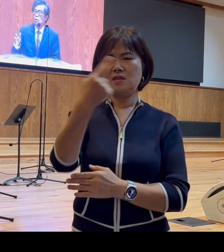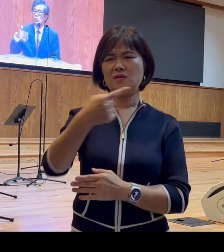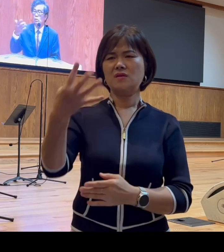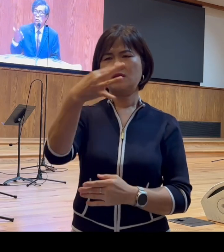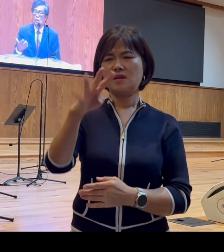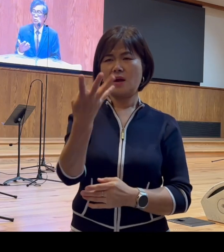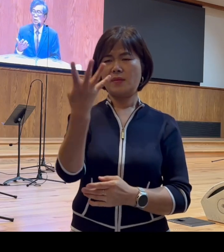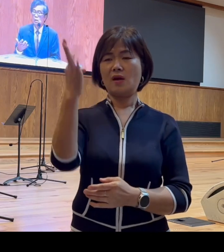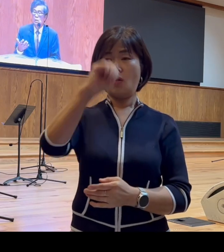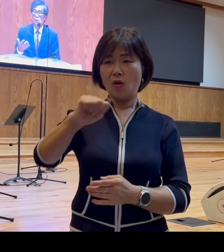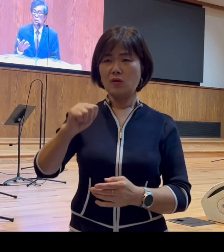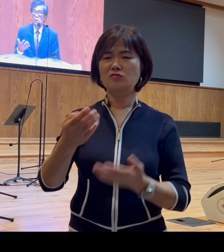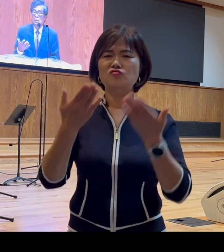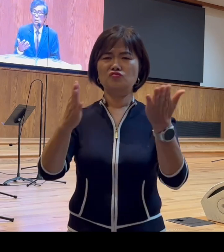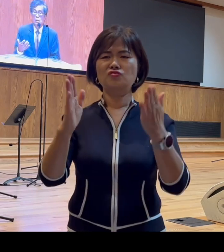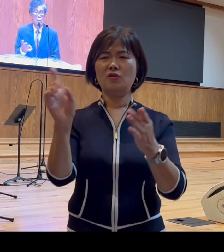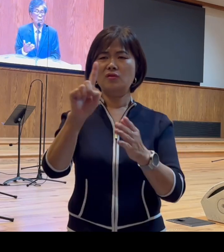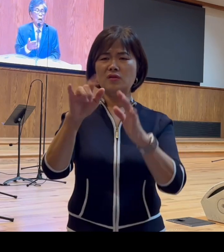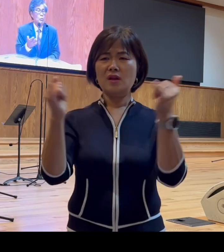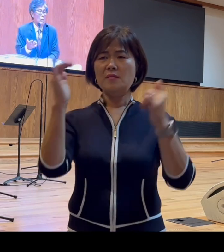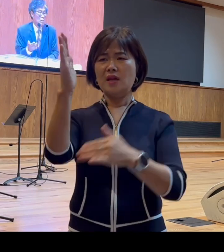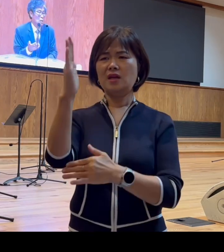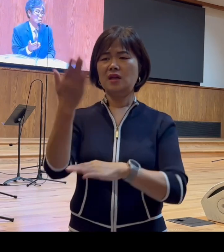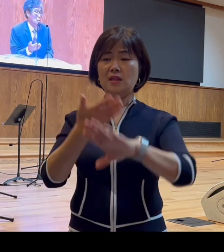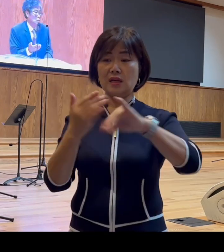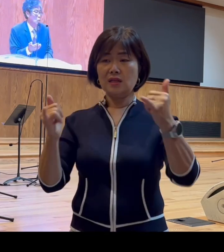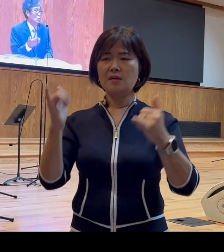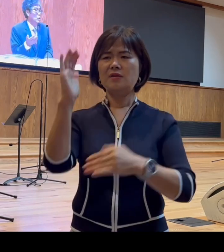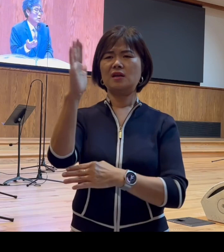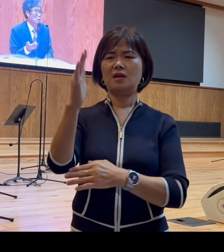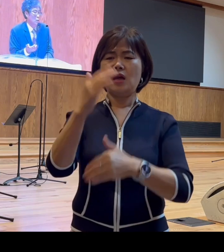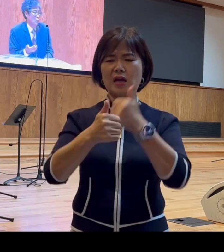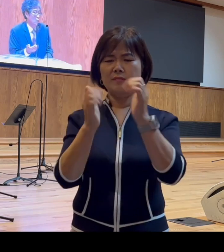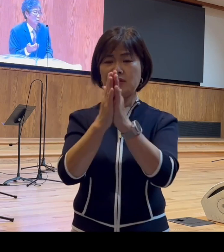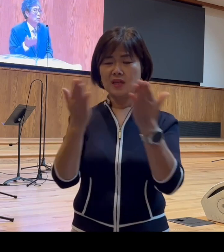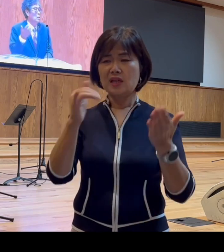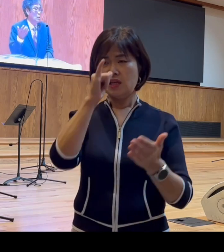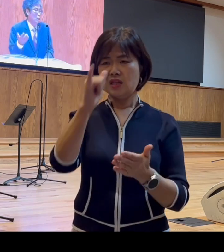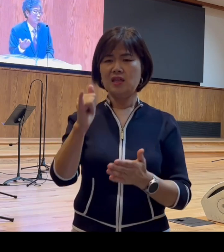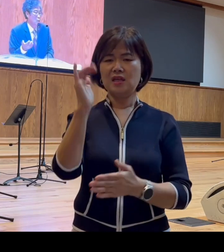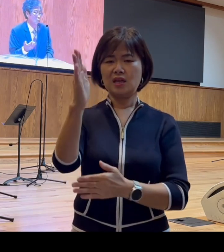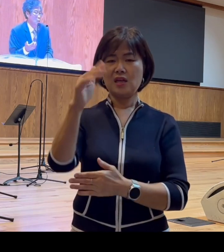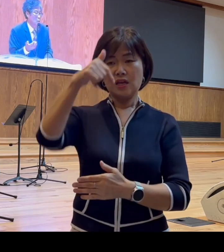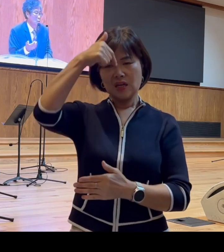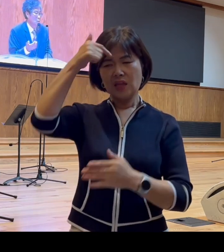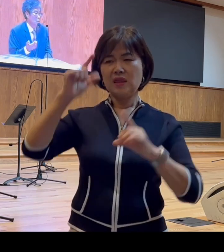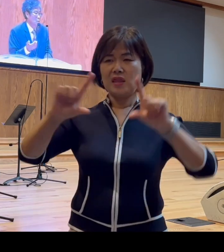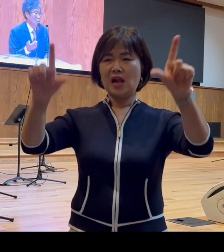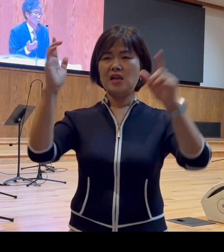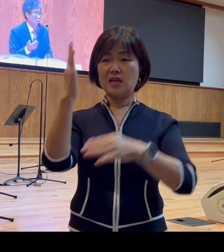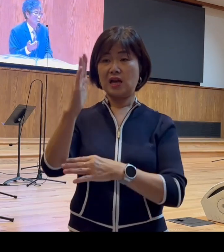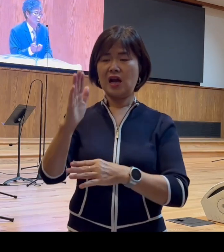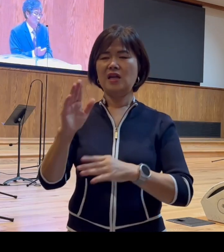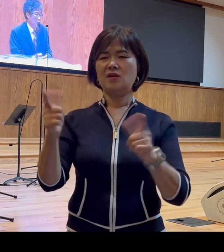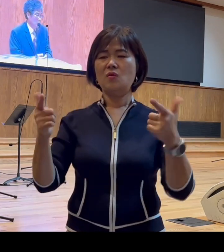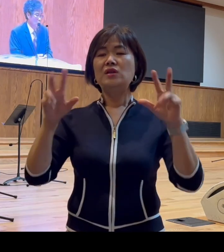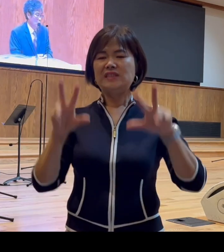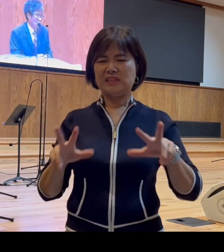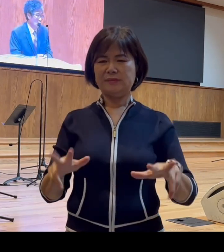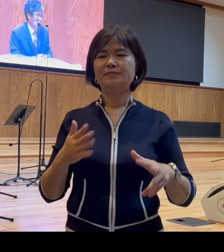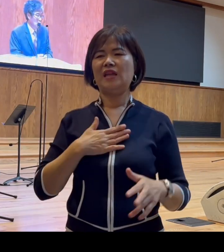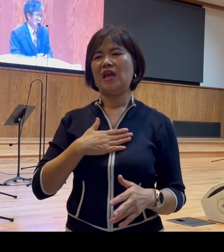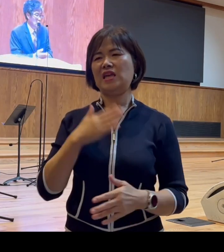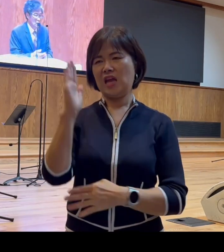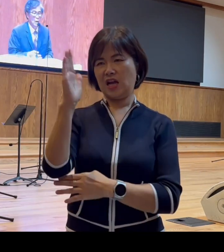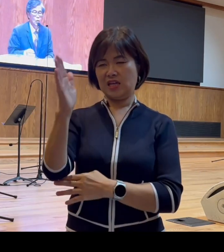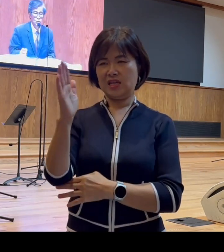1,400억을 투척한 어떤 사람의 얘기, 이게 남의 얘기가 아니라 성경에 있는 얘기가 아니라 그 옛날 얘기가 아니라 This is my